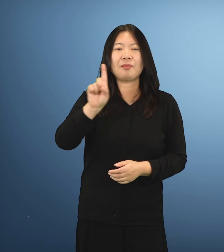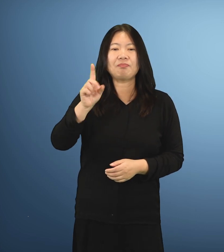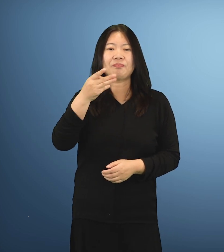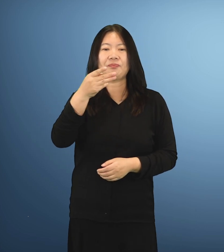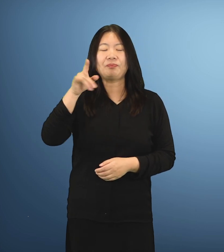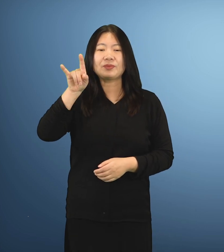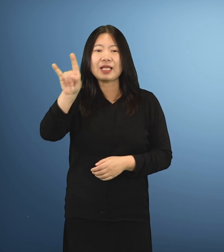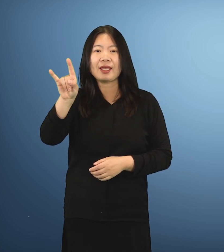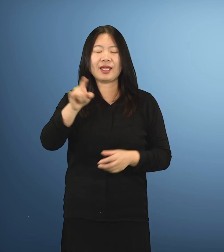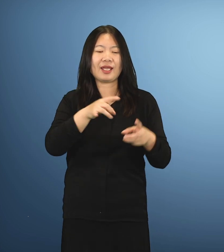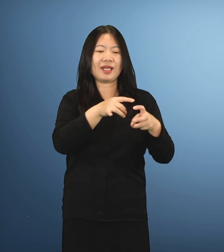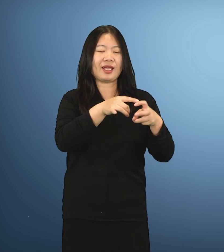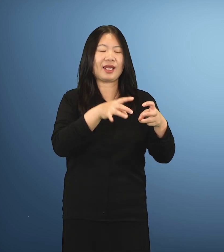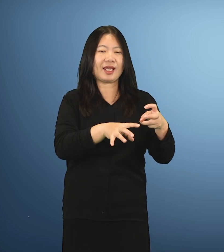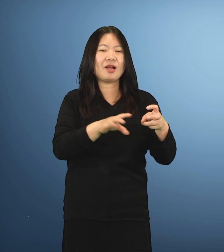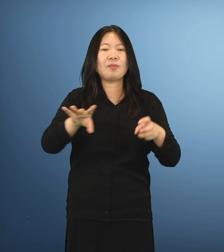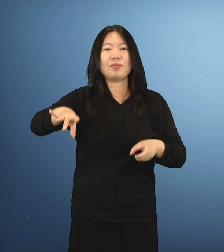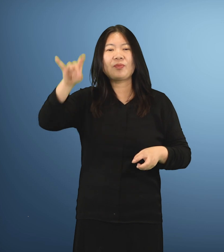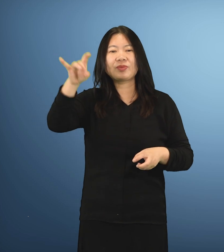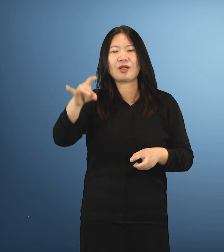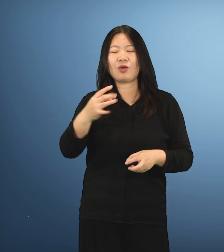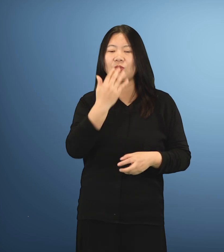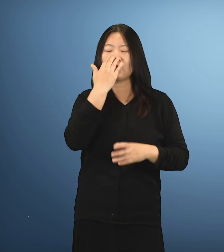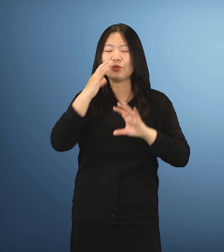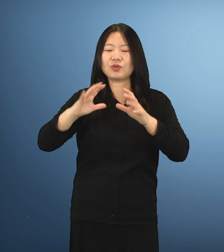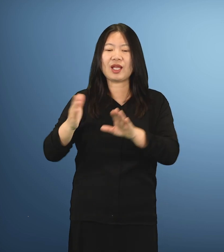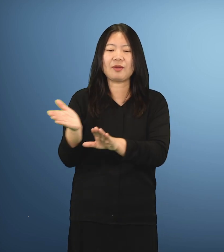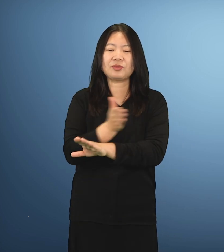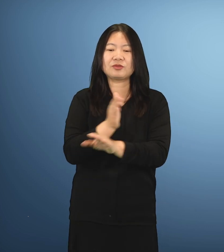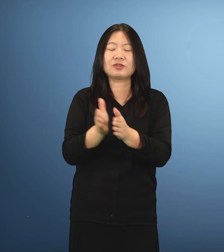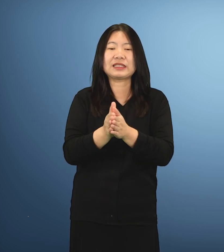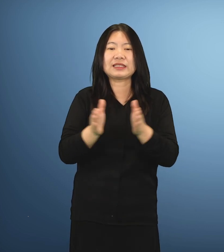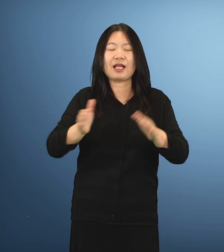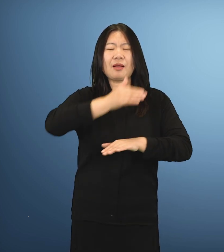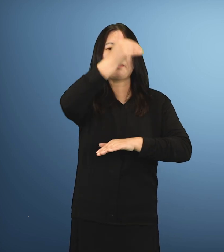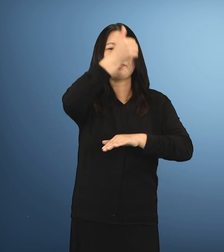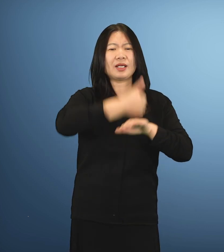먼저는 유대로부터 시작을 해서 끝에는